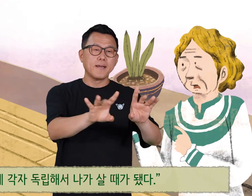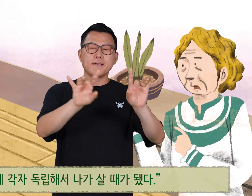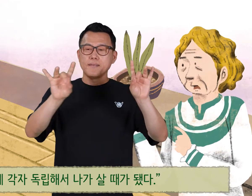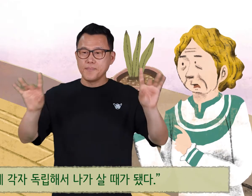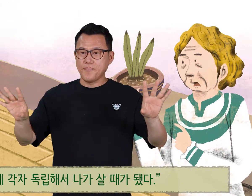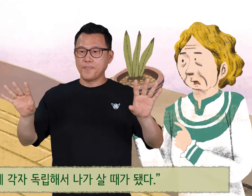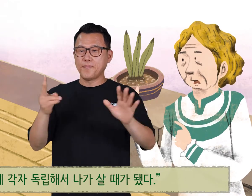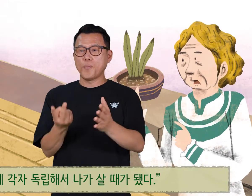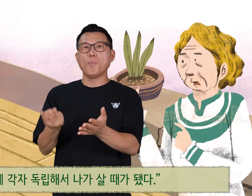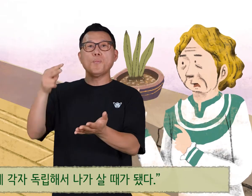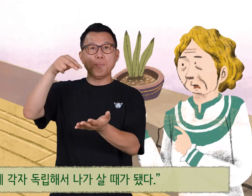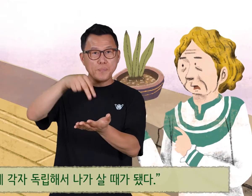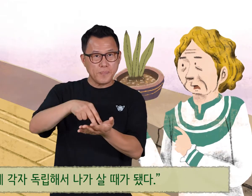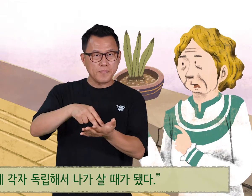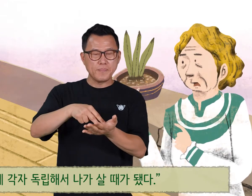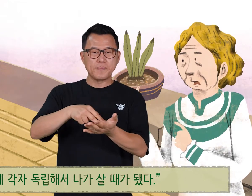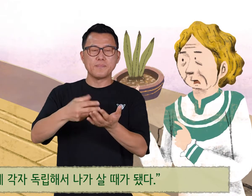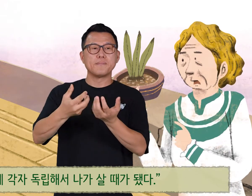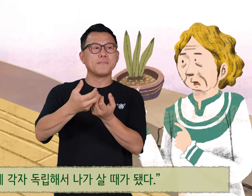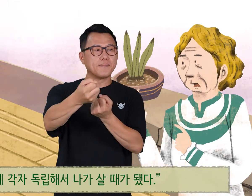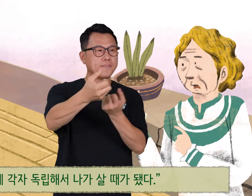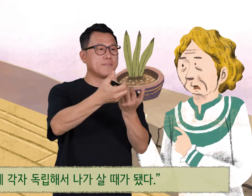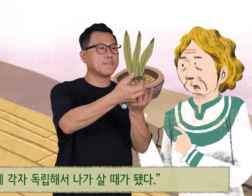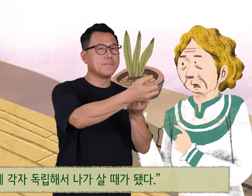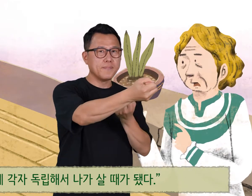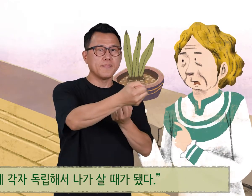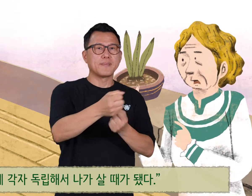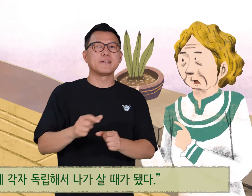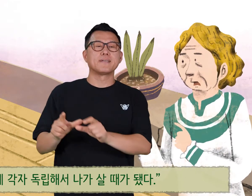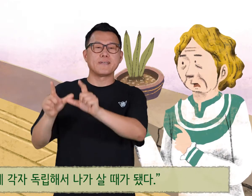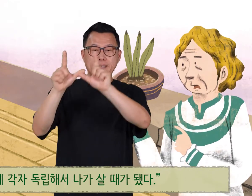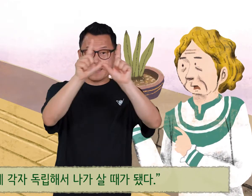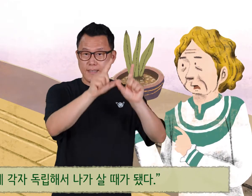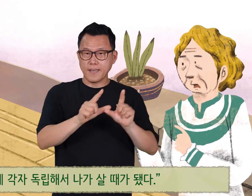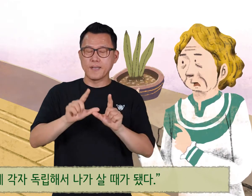이제 각자 독립해서 나가 살 때가 됐다.